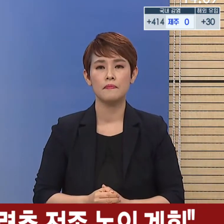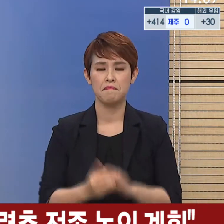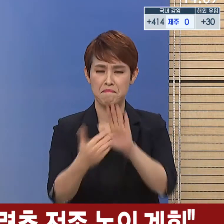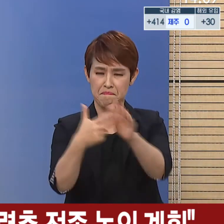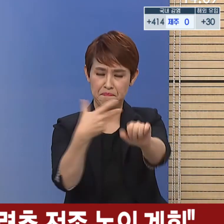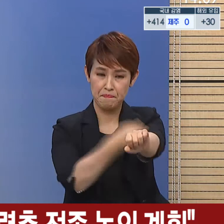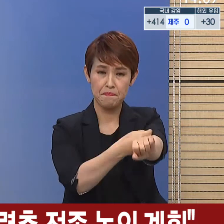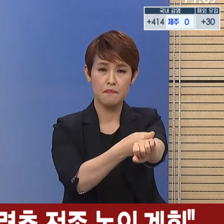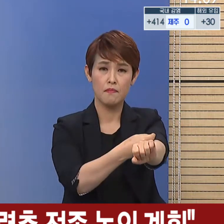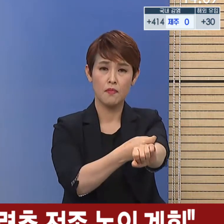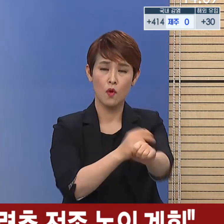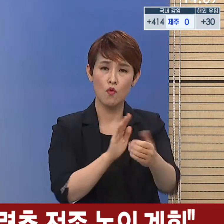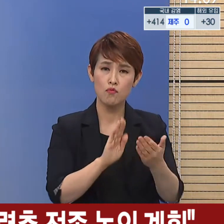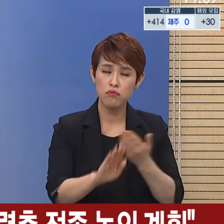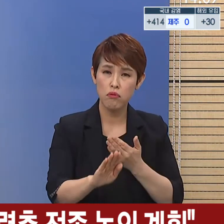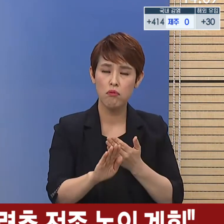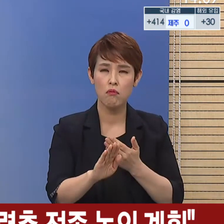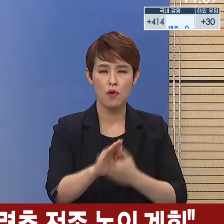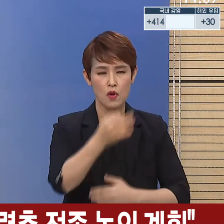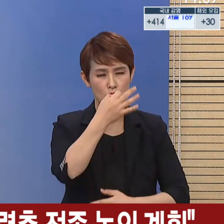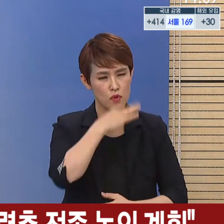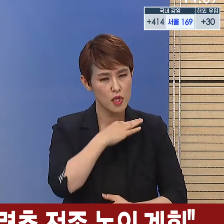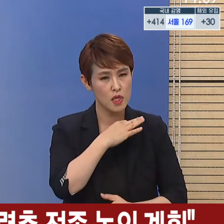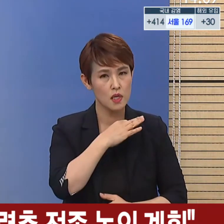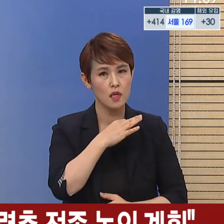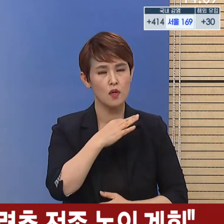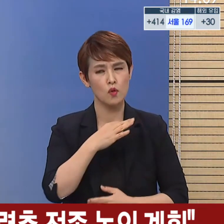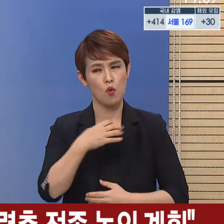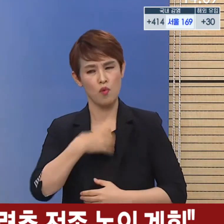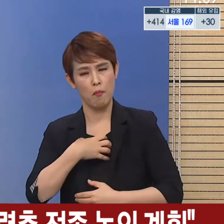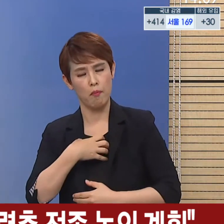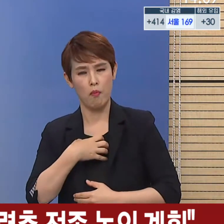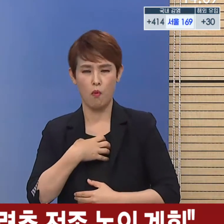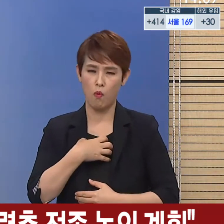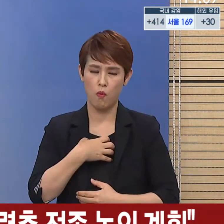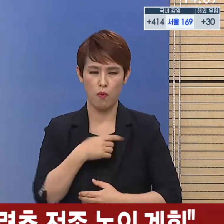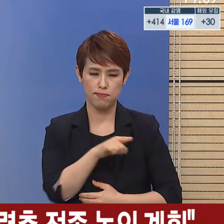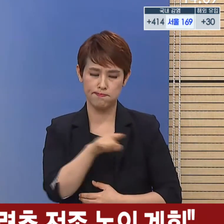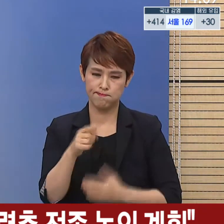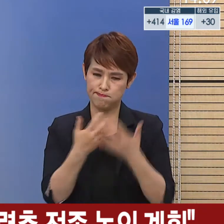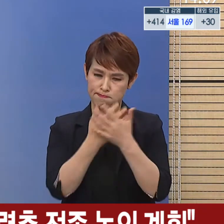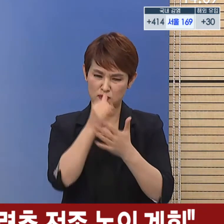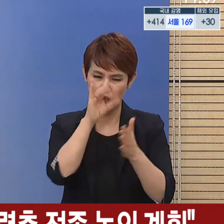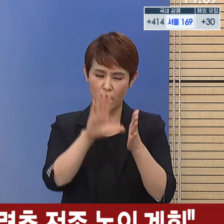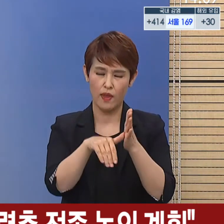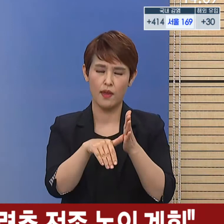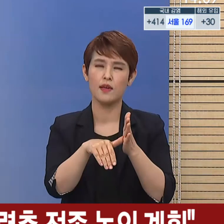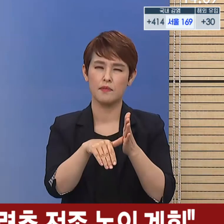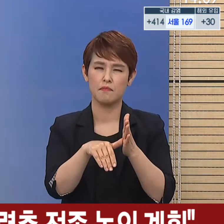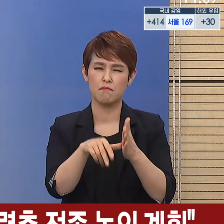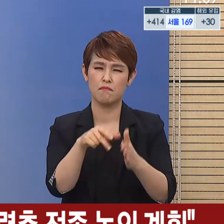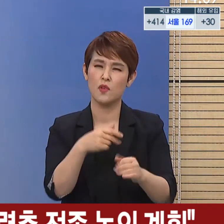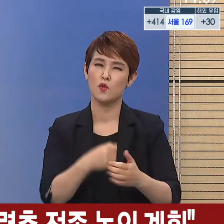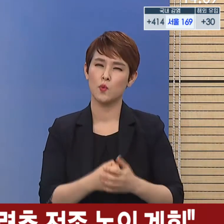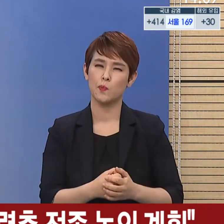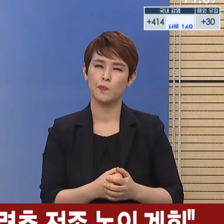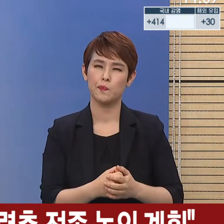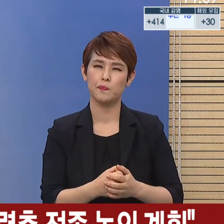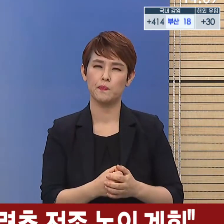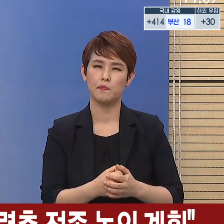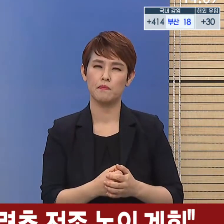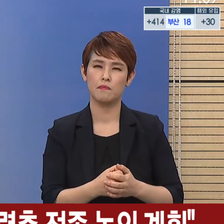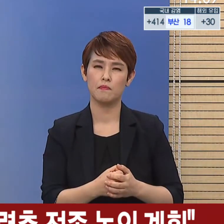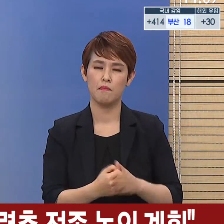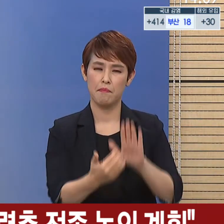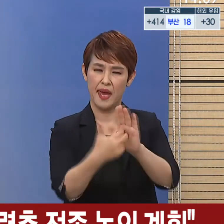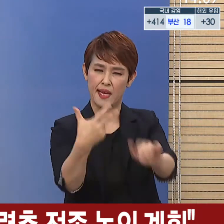백신의 사용으로 인한 유익성이 위험성을 상회할 경우 접종 가능하나 예방적 조치로